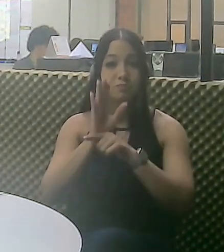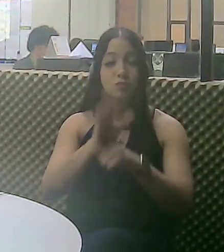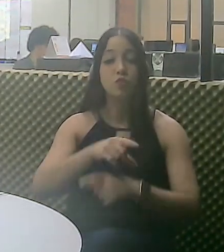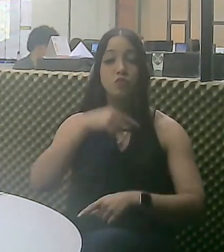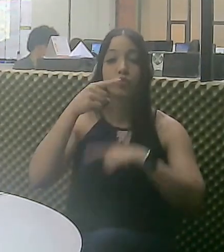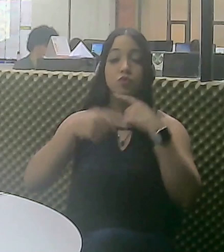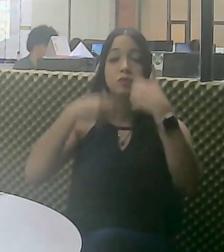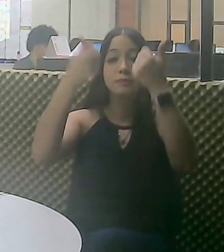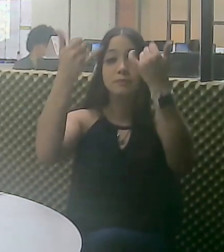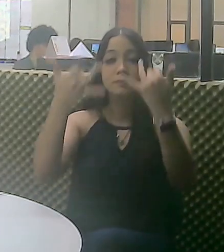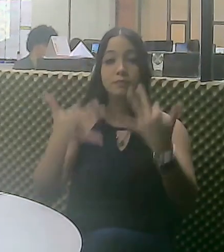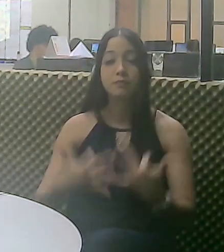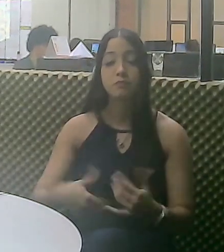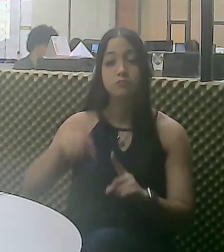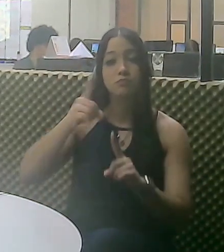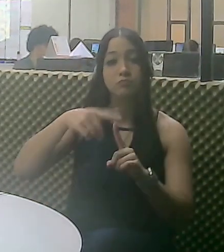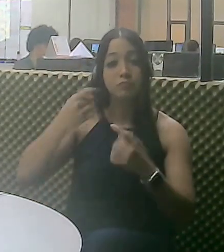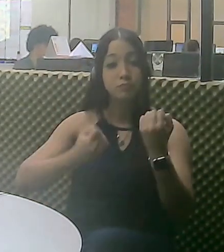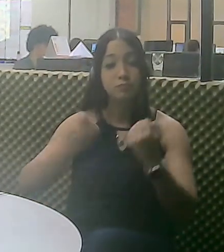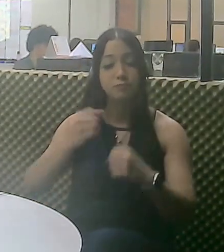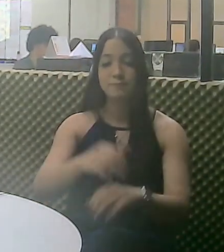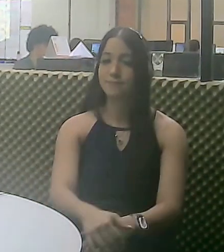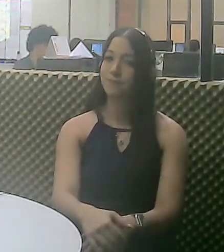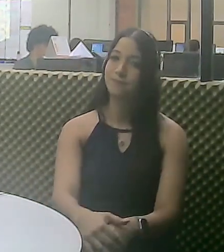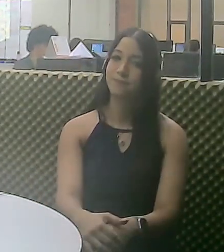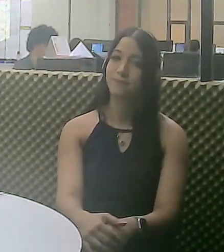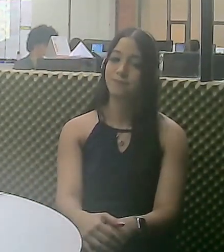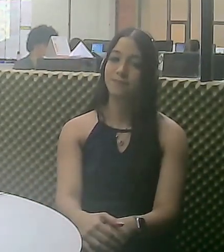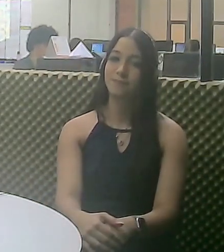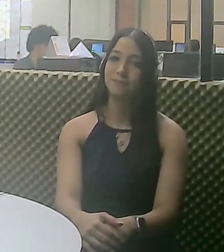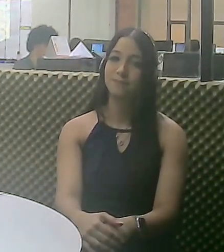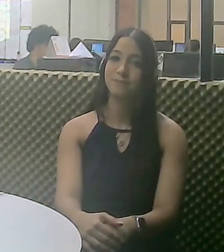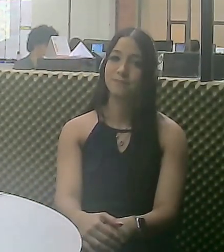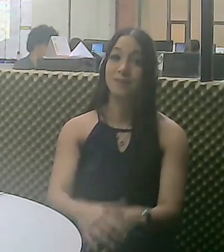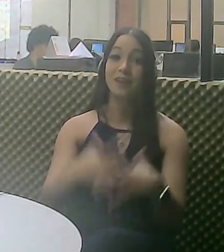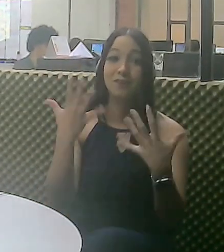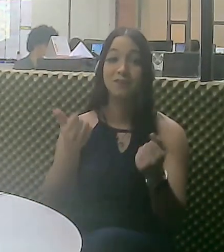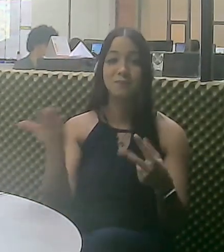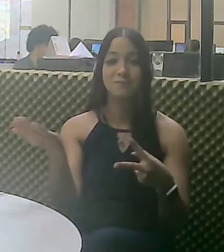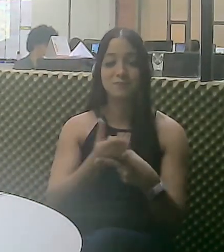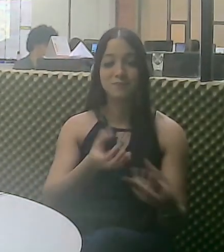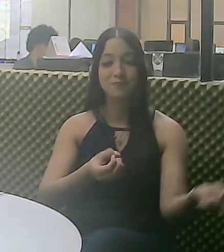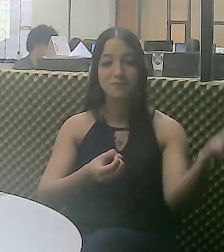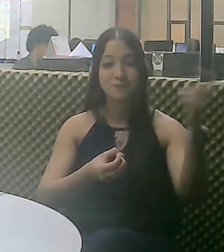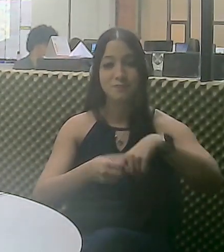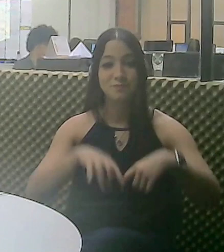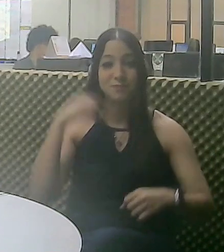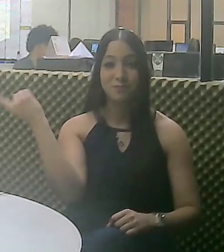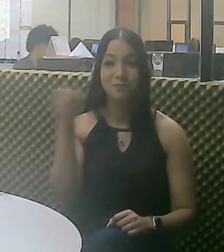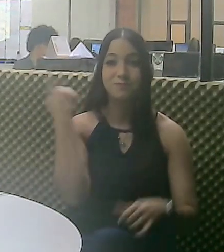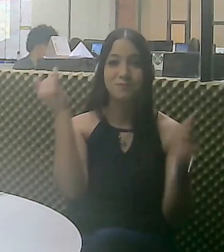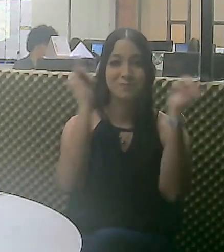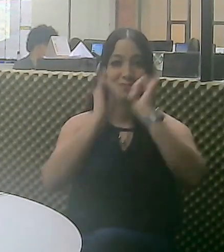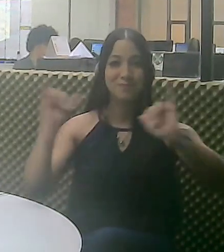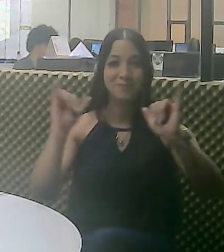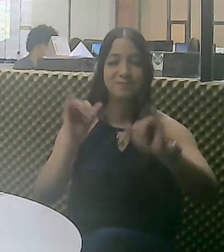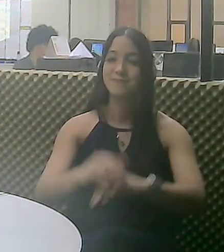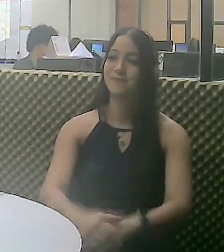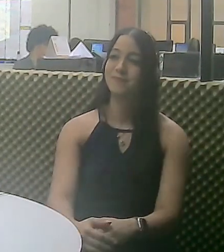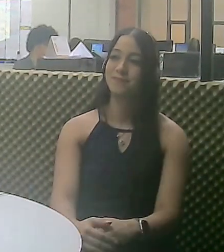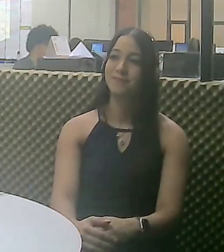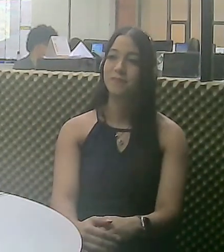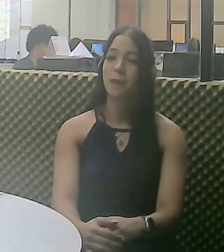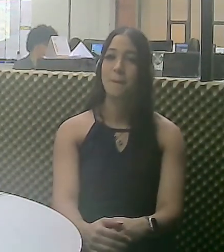com dúvidas em relação a itens veiculares vamos para um rápido intervalo e Logo voltamos com o giro de